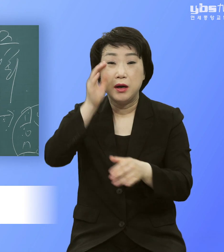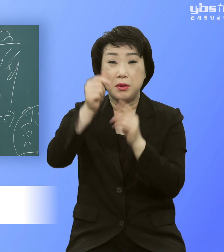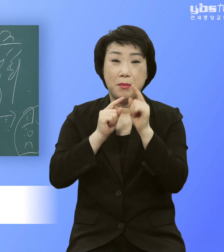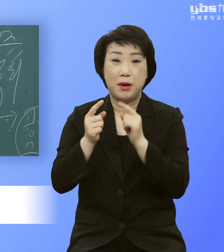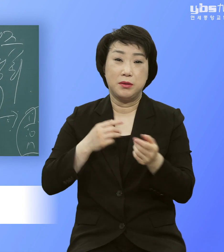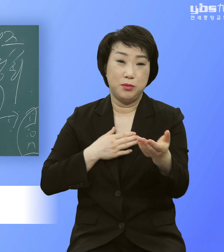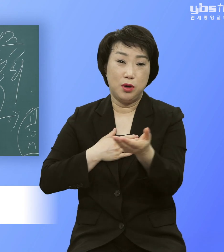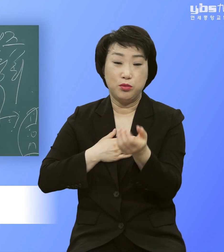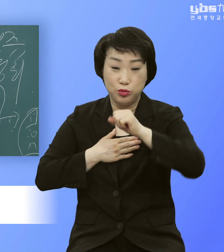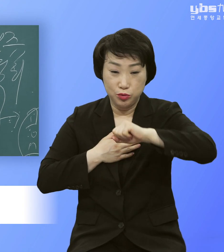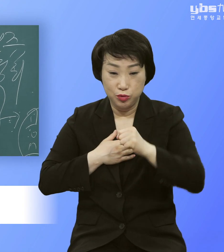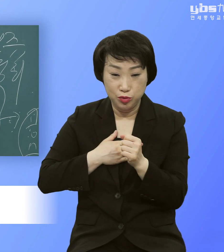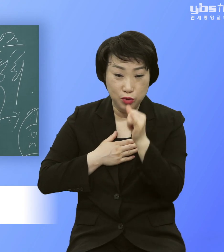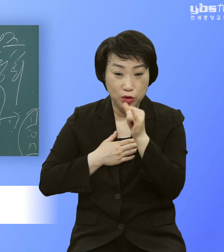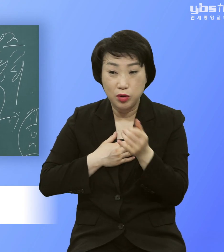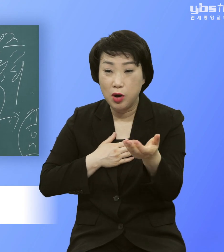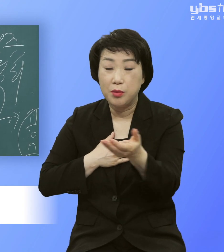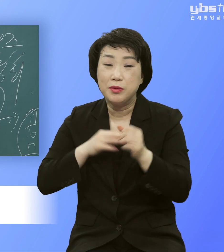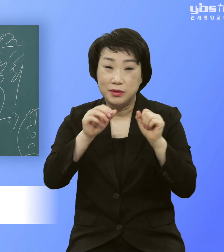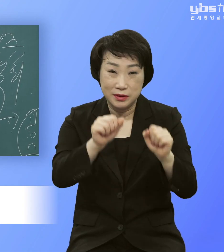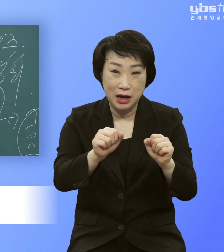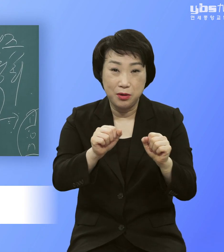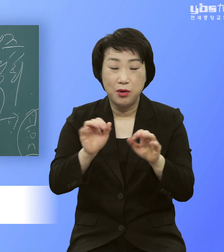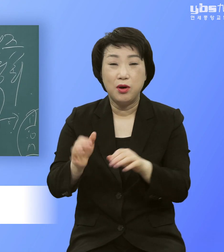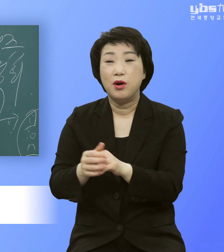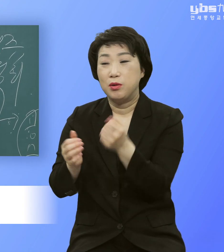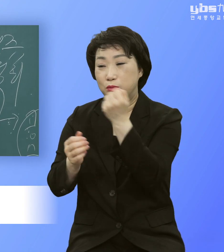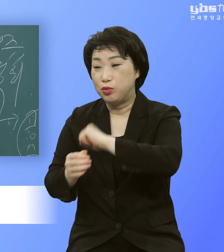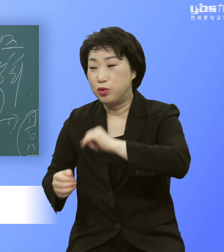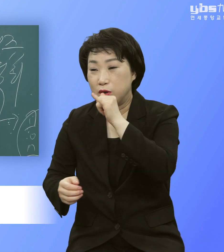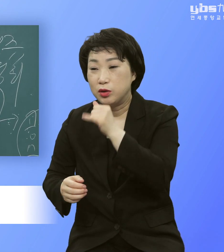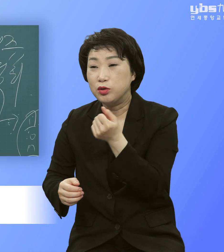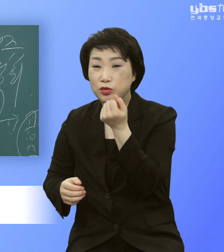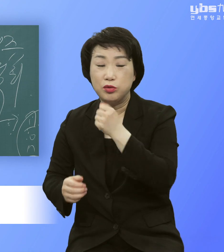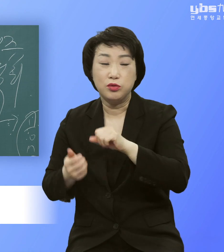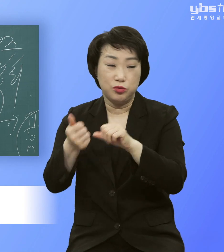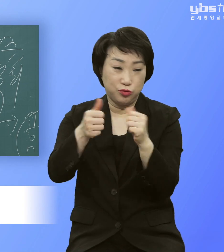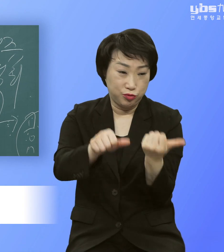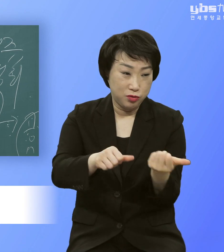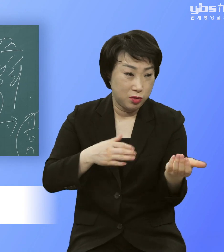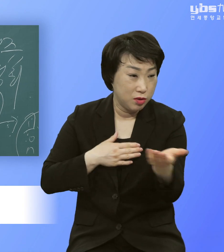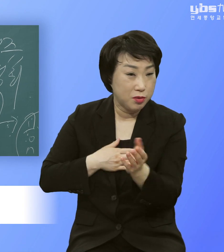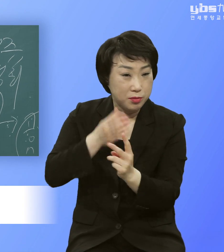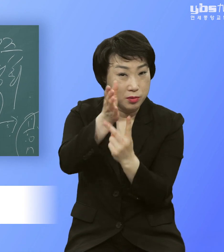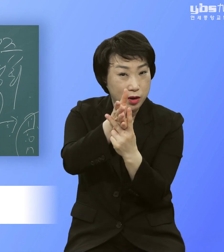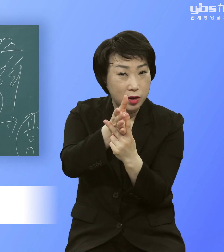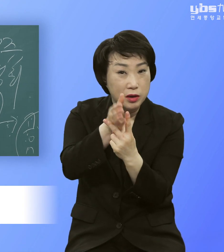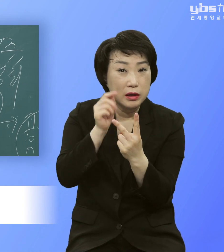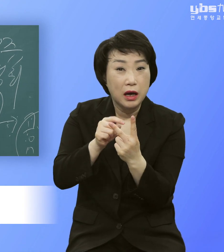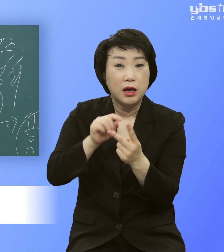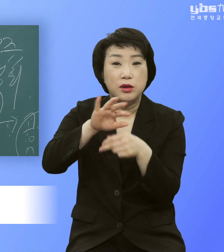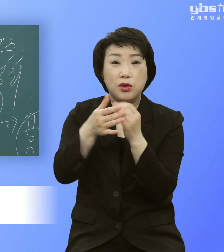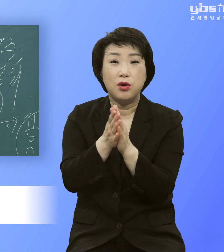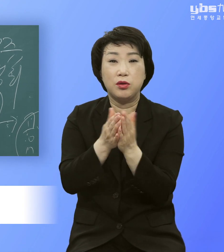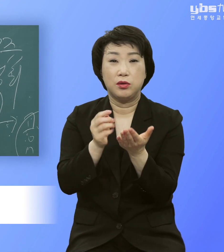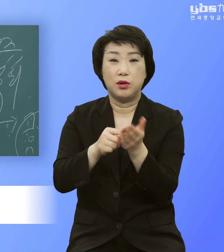말씀을 순종하는 자는 살고 불순종하는 자는 죽는다. 이게